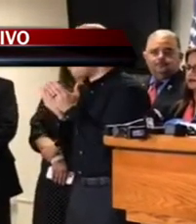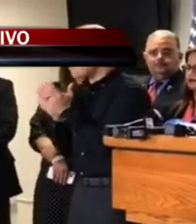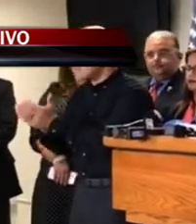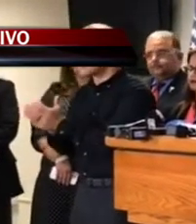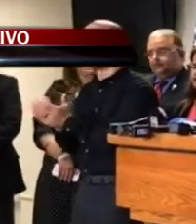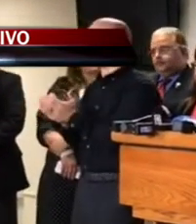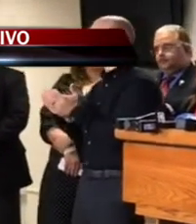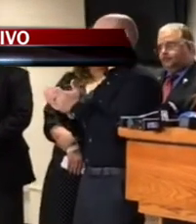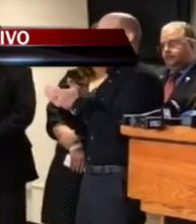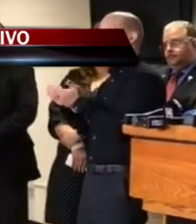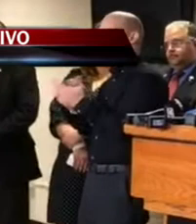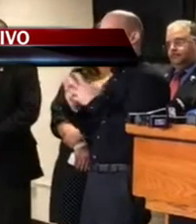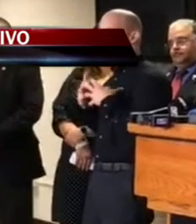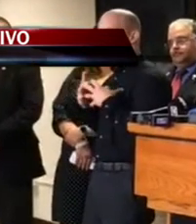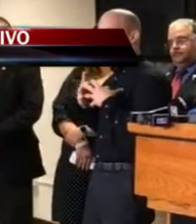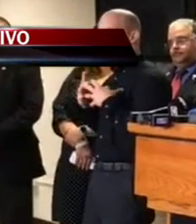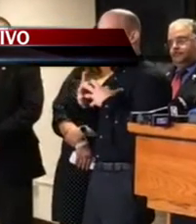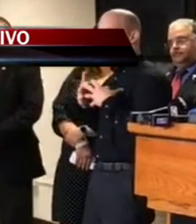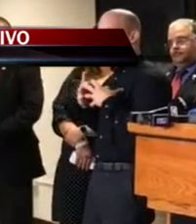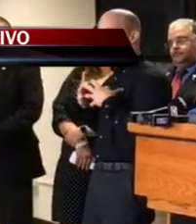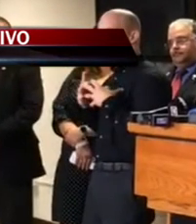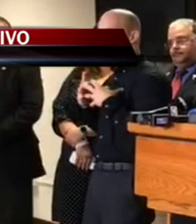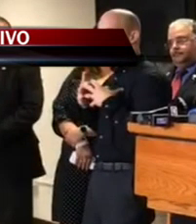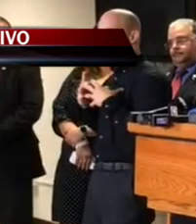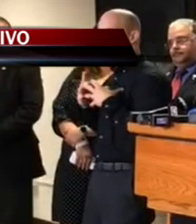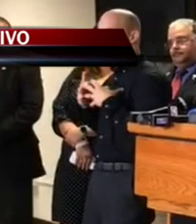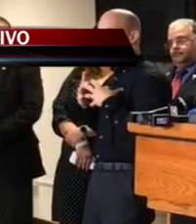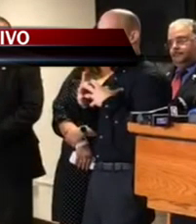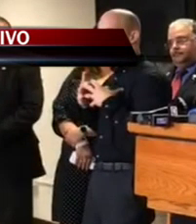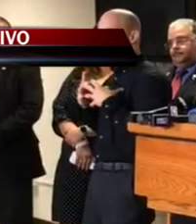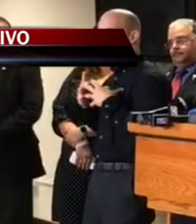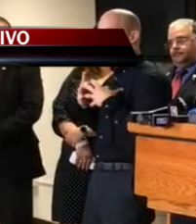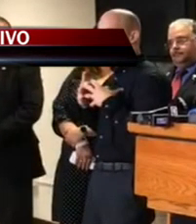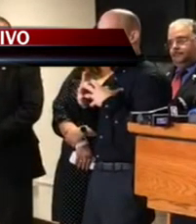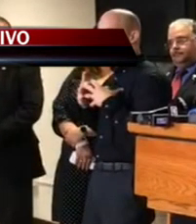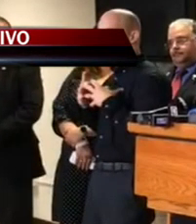CBP y al US Coast Guard si tienen.